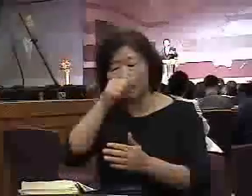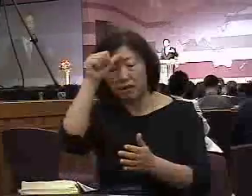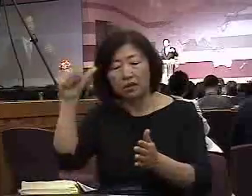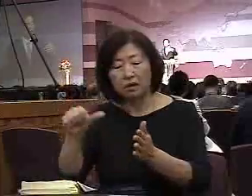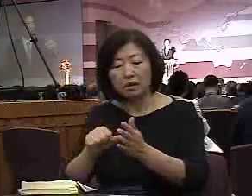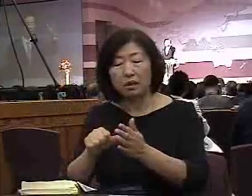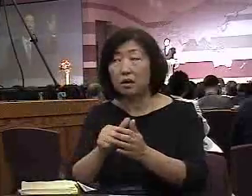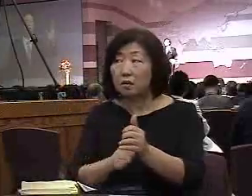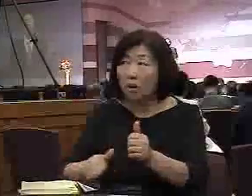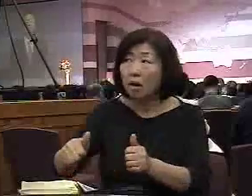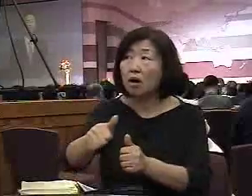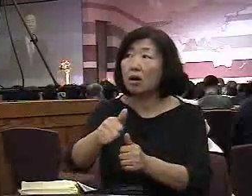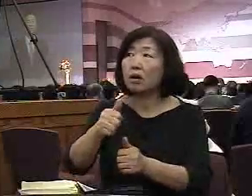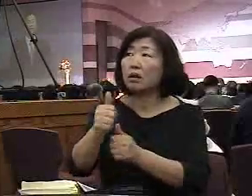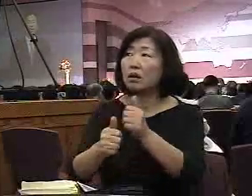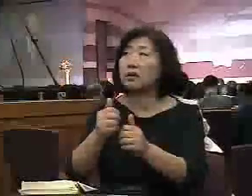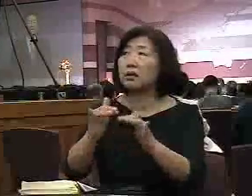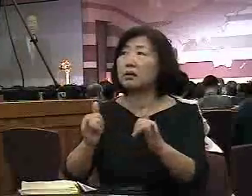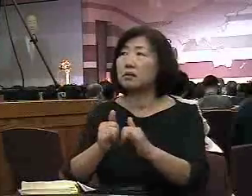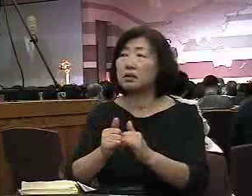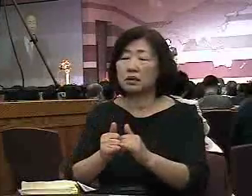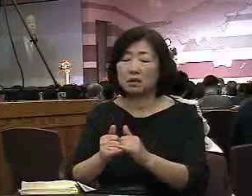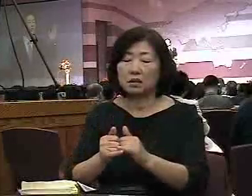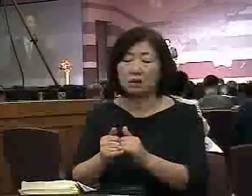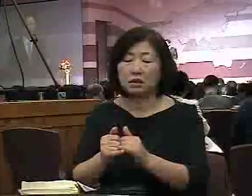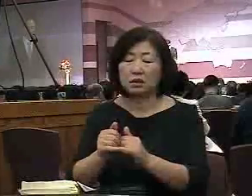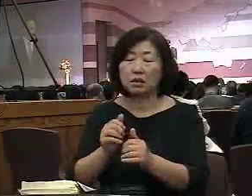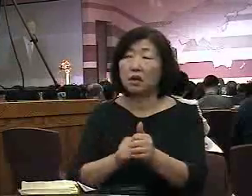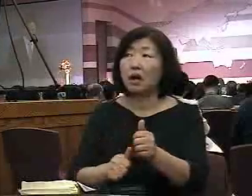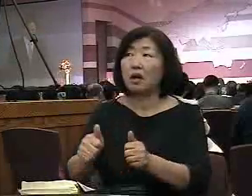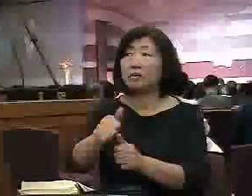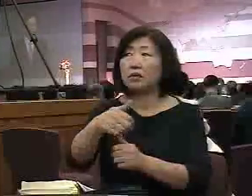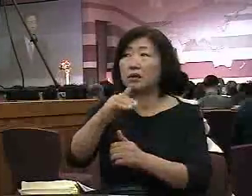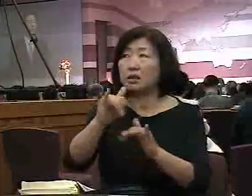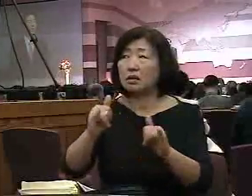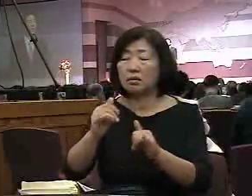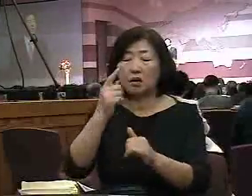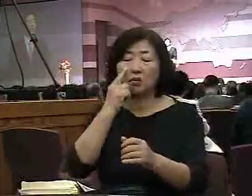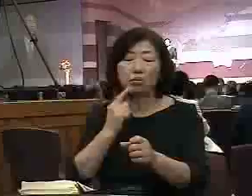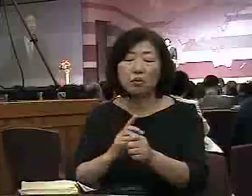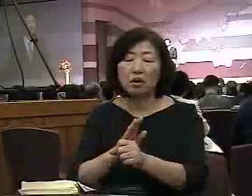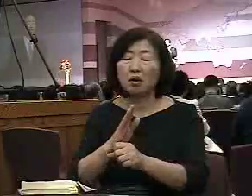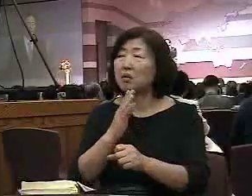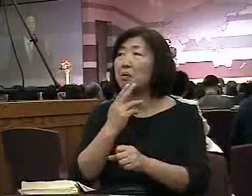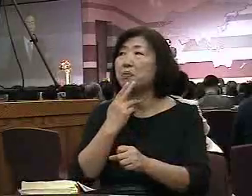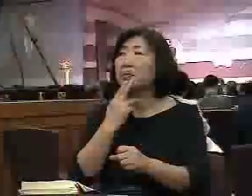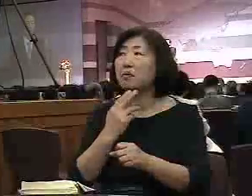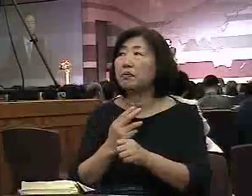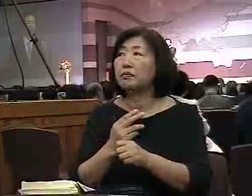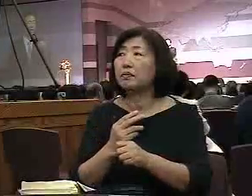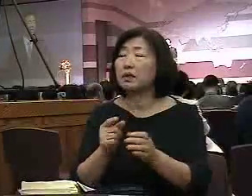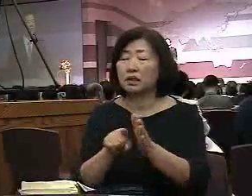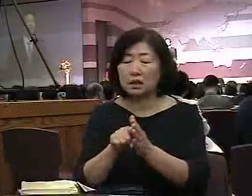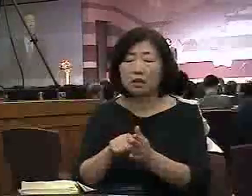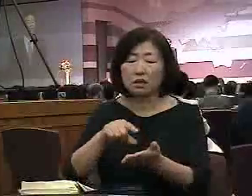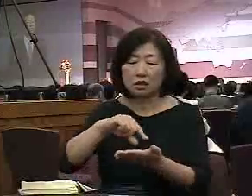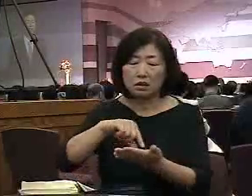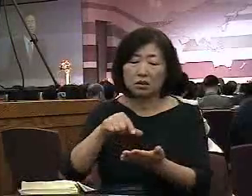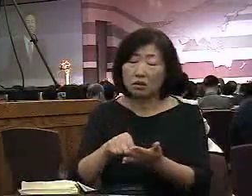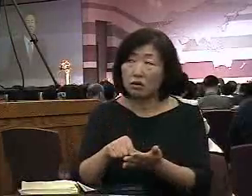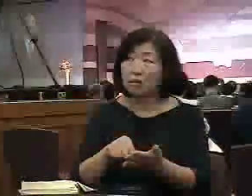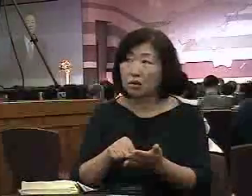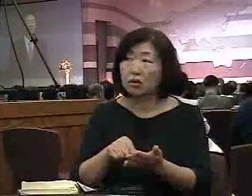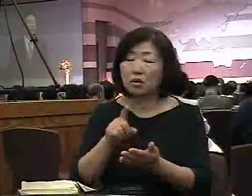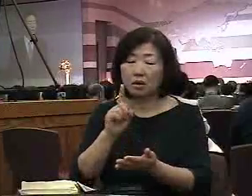이렇게 선착순하듯이 막 달려가는 사람들이 있는데 그렇게 앞서가는 사람들을 하나도 부러워할 거 없다. 그냥 신앙의 정도를 우리는 한 걸음 한